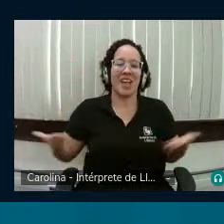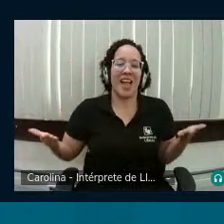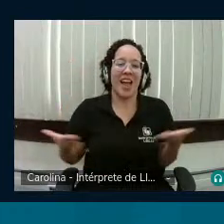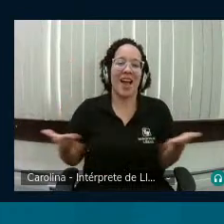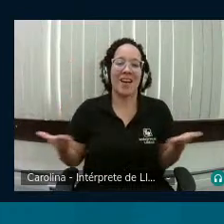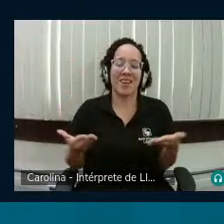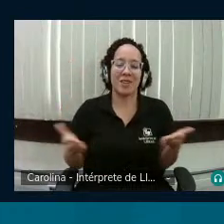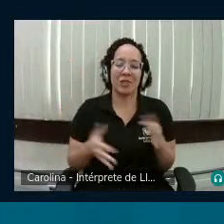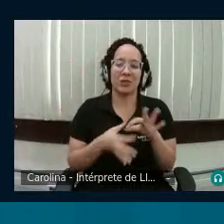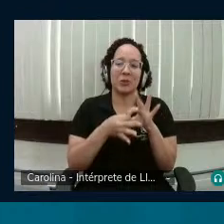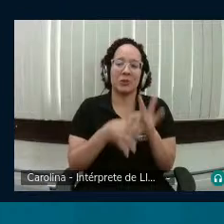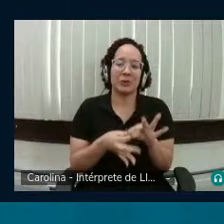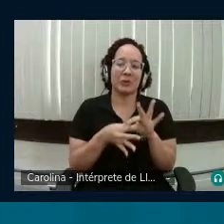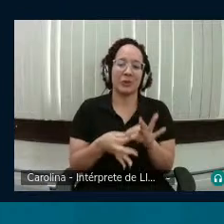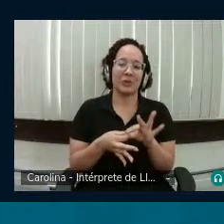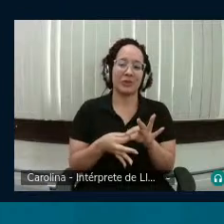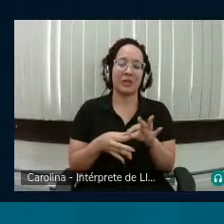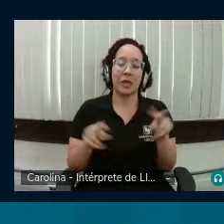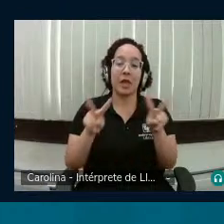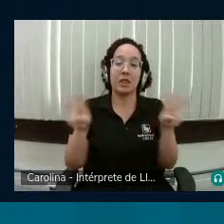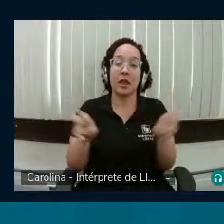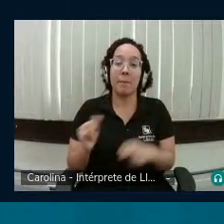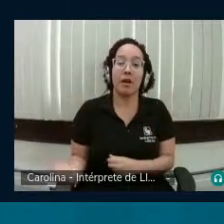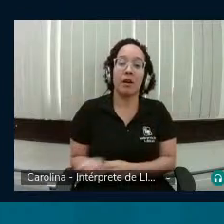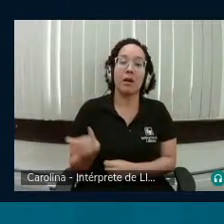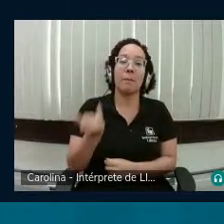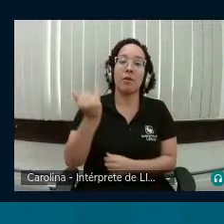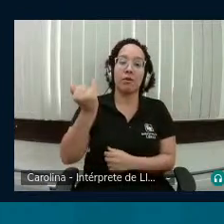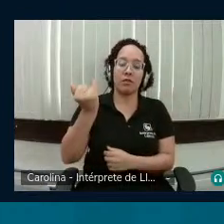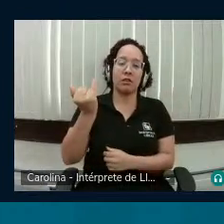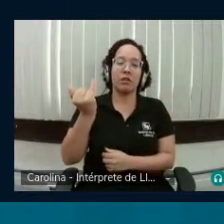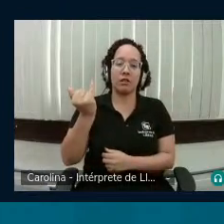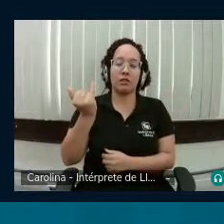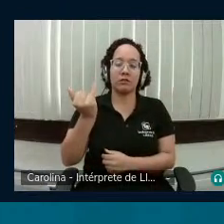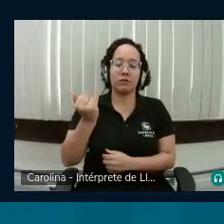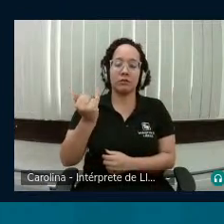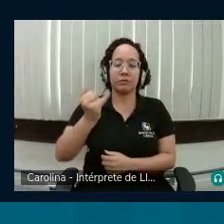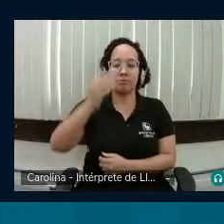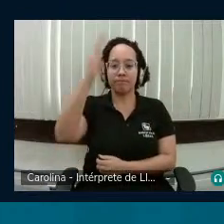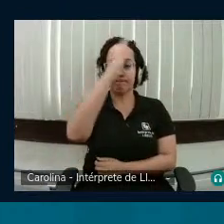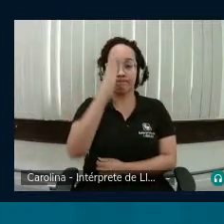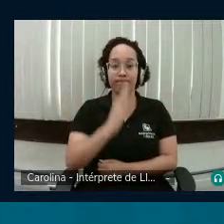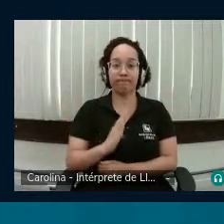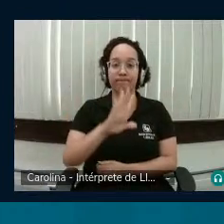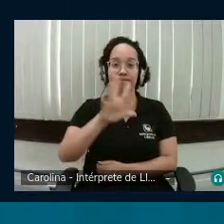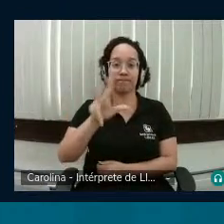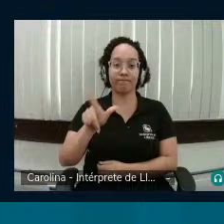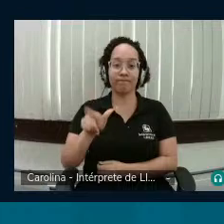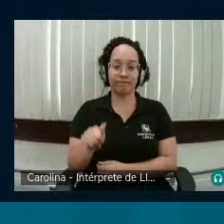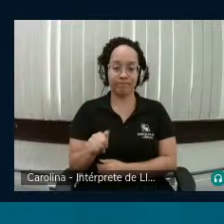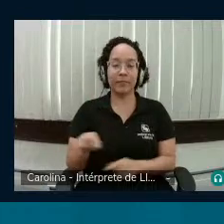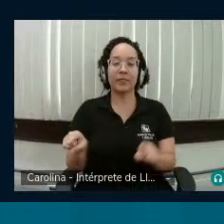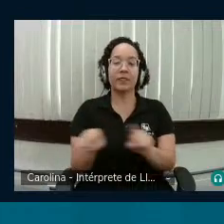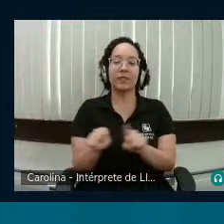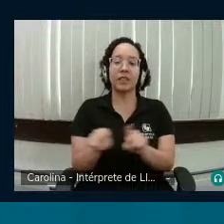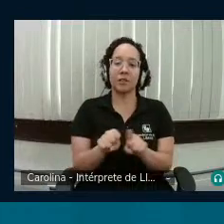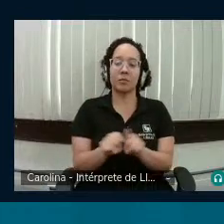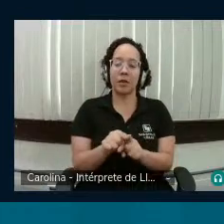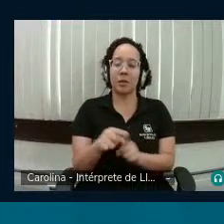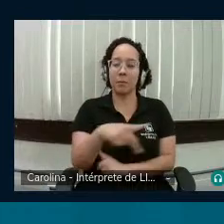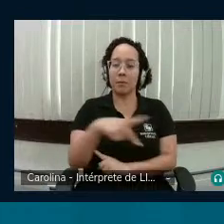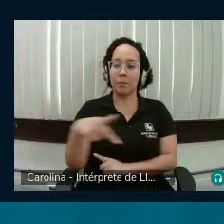um tema tão relevante ao PROFEPT, a educação profissional e tecnológica, a nossa rede de ensino, e aos nossos colegas que